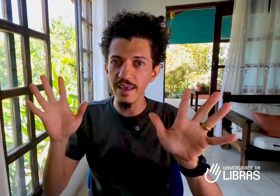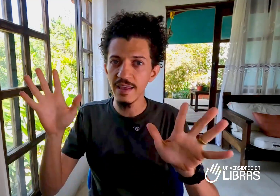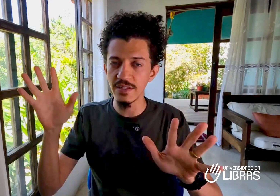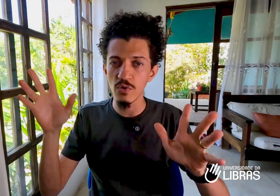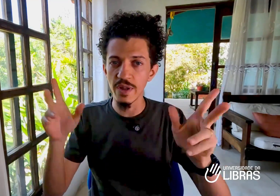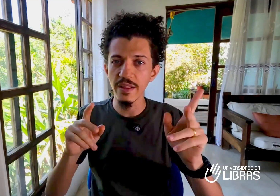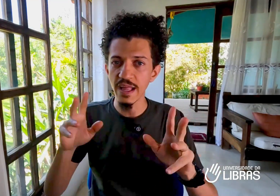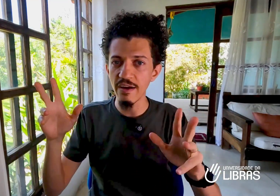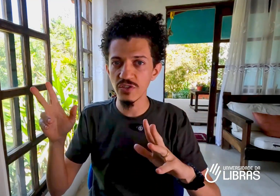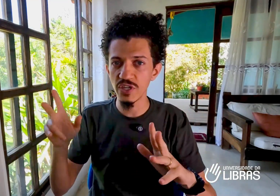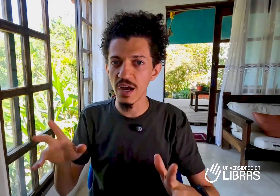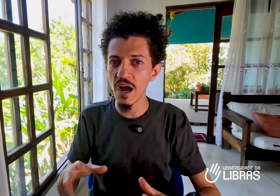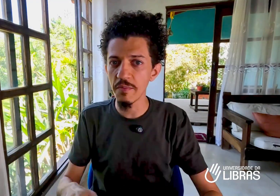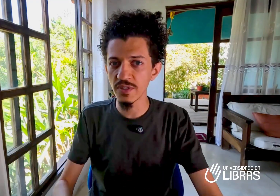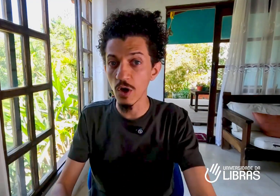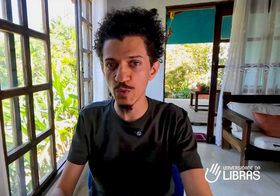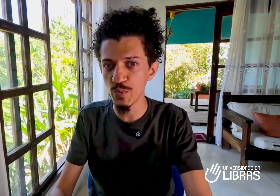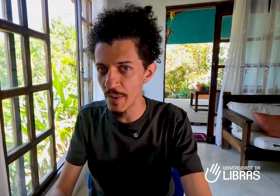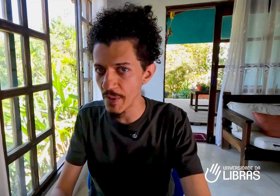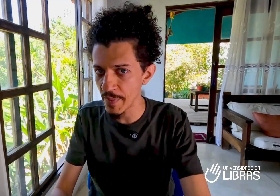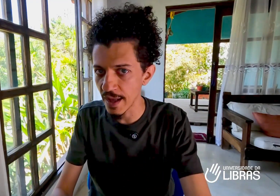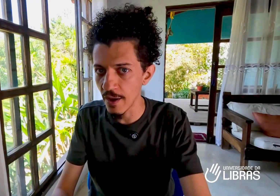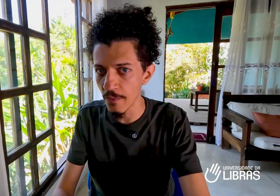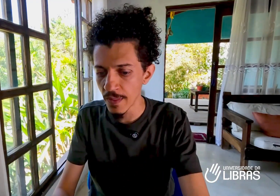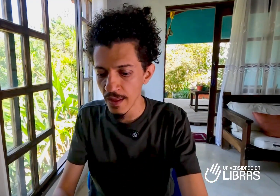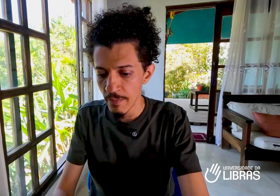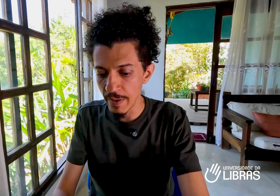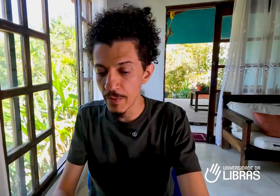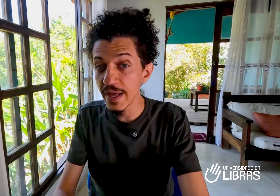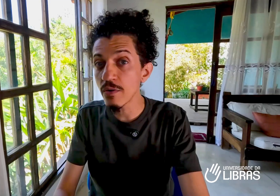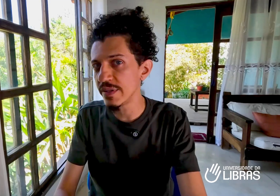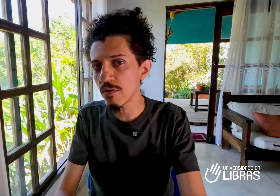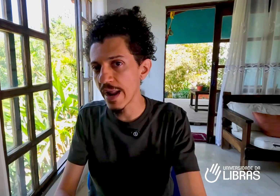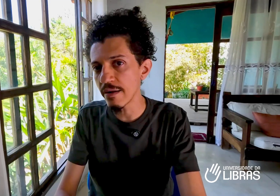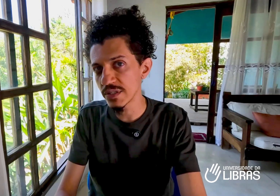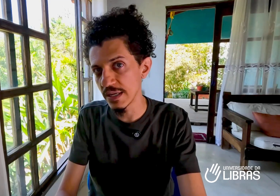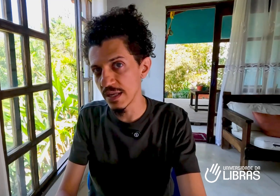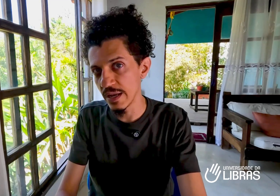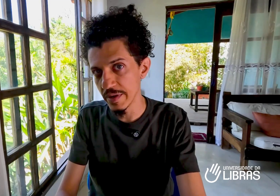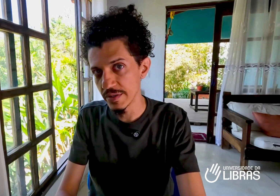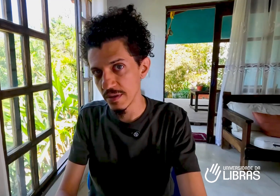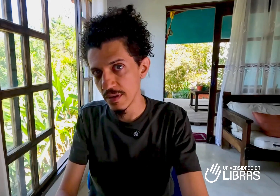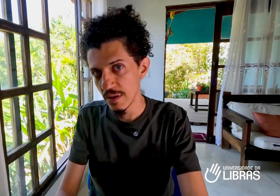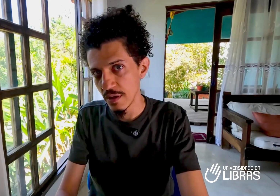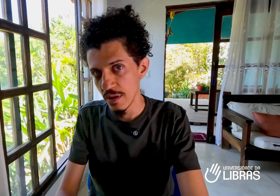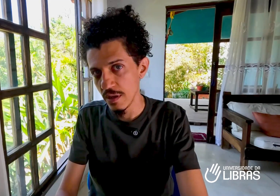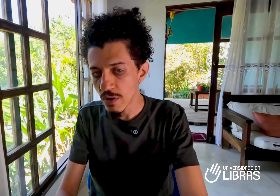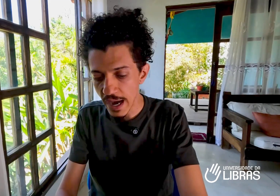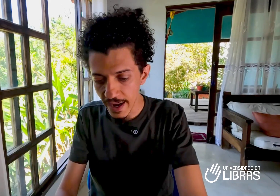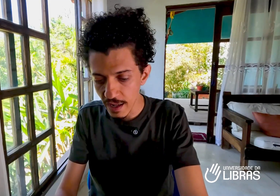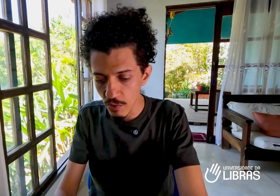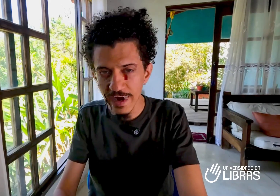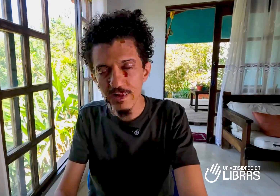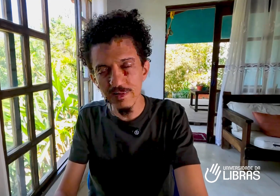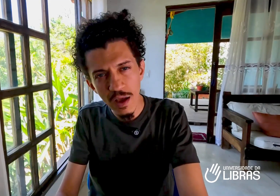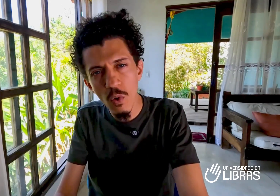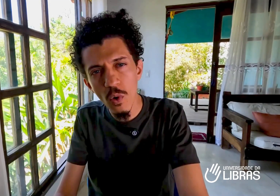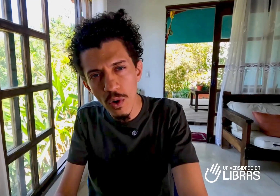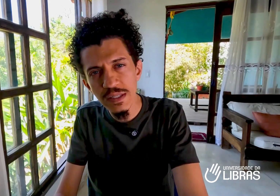se conectava, que tinha ramos e tal, tipo um mapa mental, para poder decorar os sinais da Libras. E o cara decorou sinal